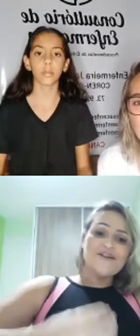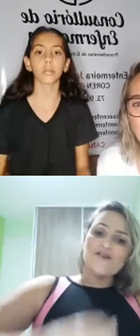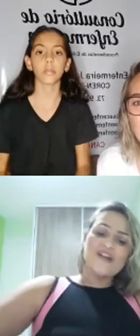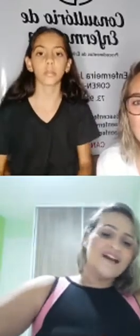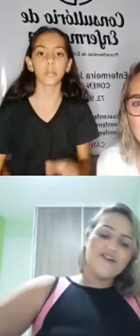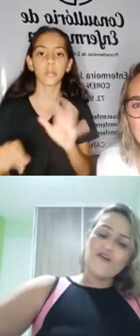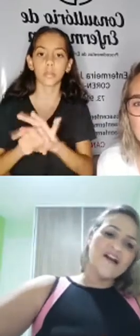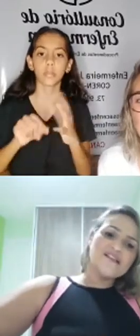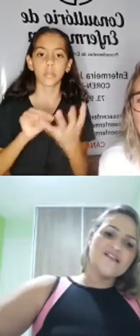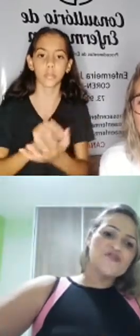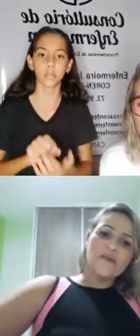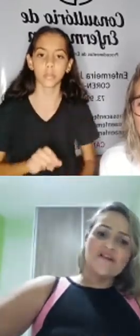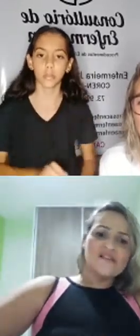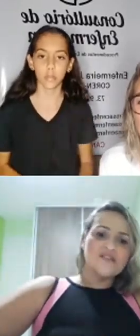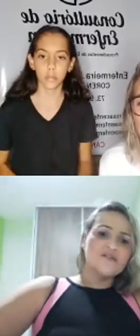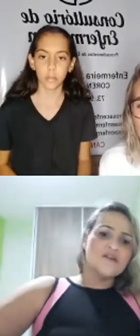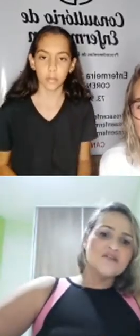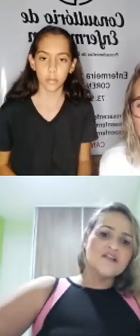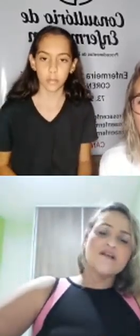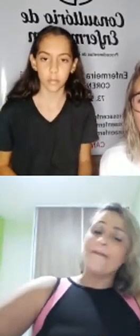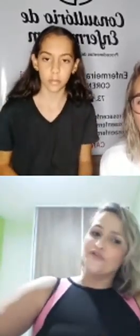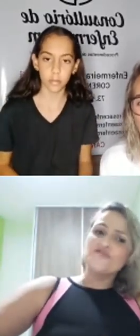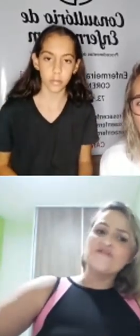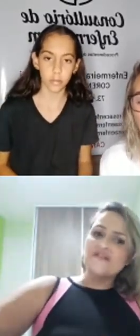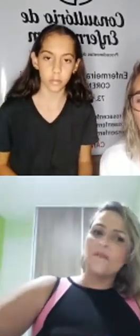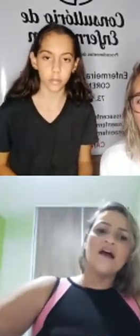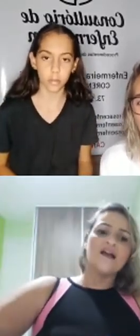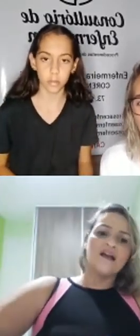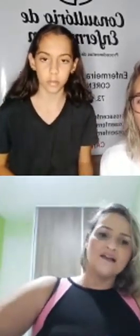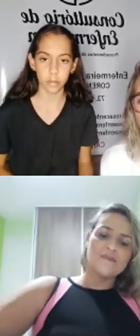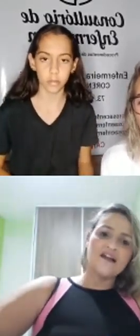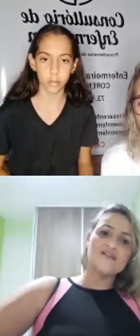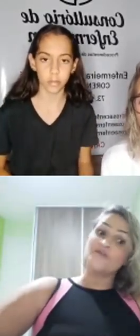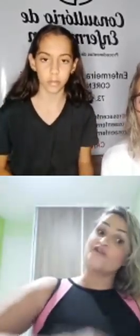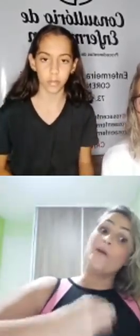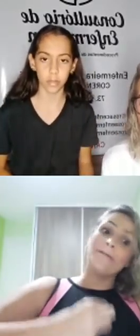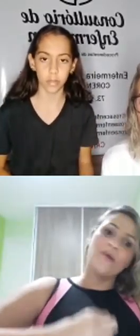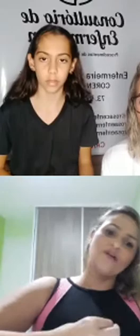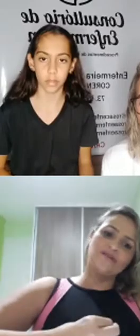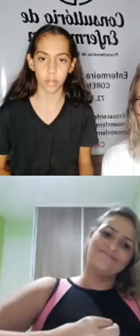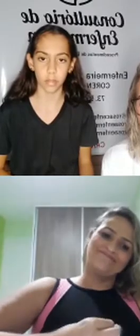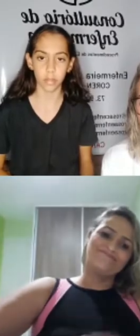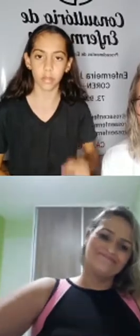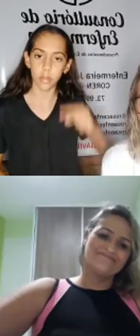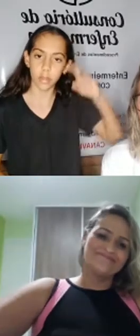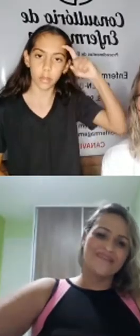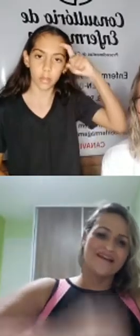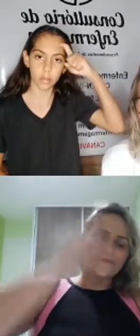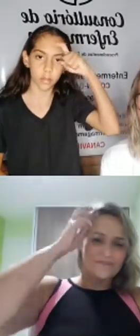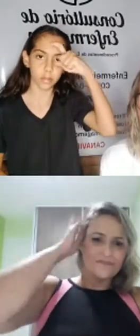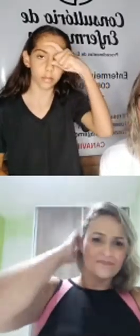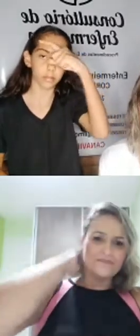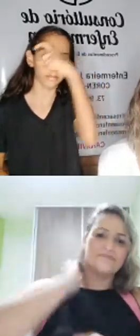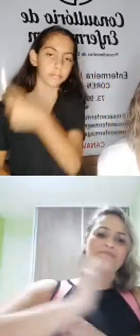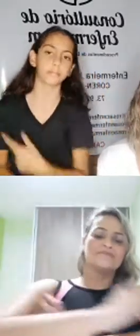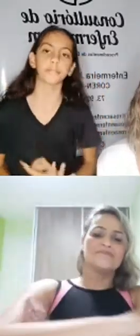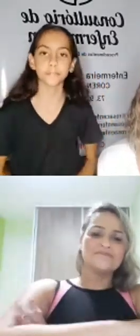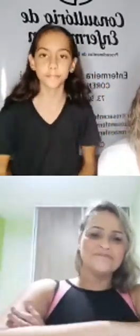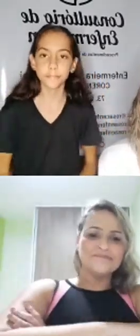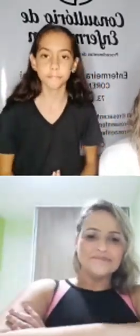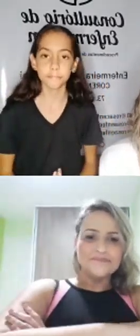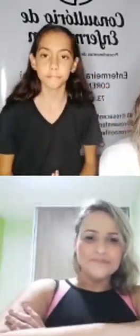pacientes que contraíram exato, não merecem nosso preconceito, não, gente. É muito difícil para eles, merece o nosso apoio, com né? certeza,